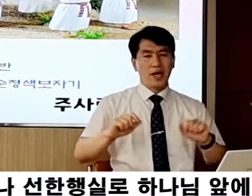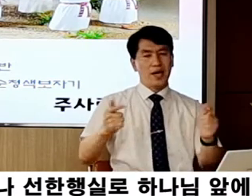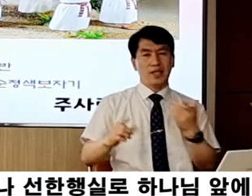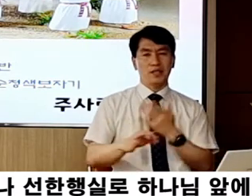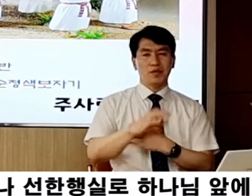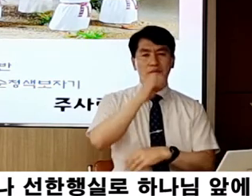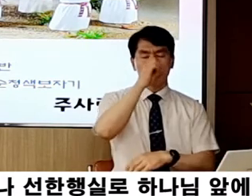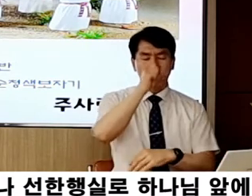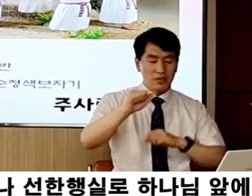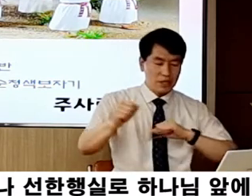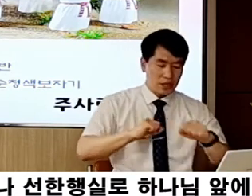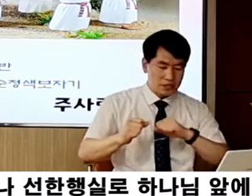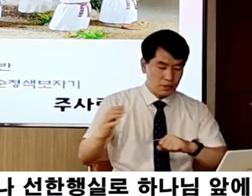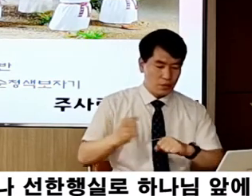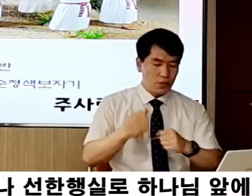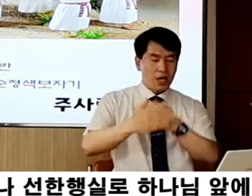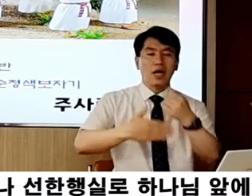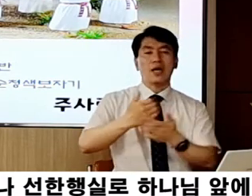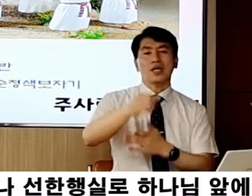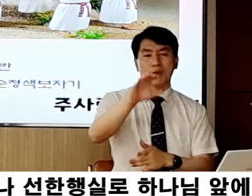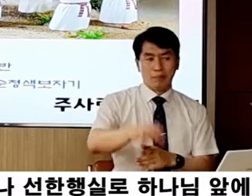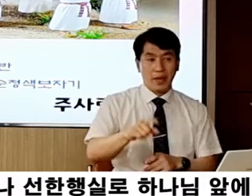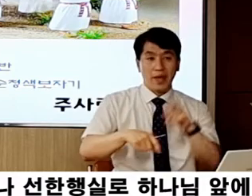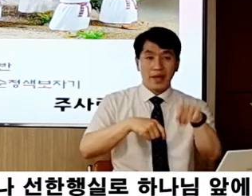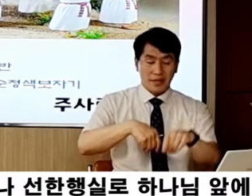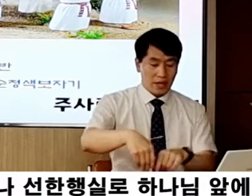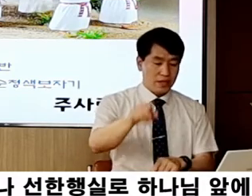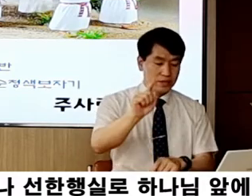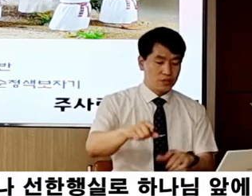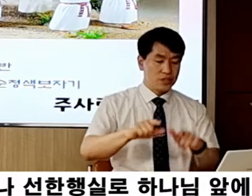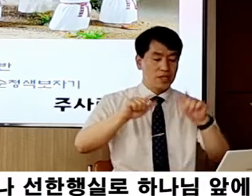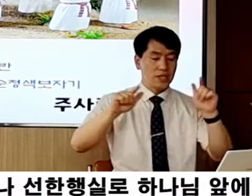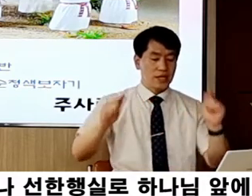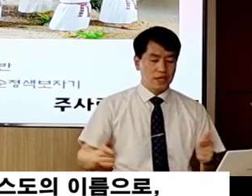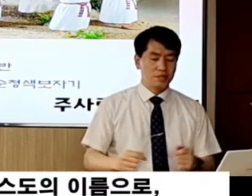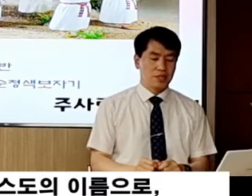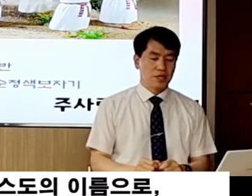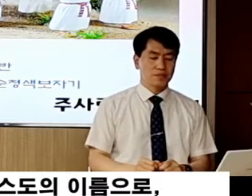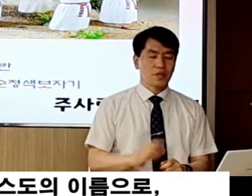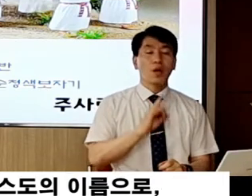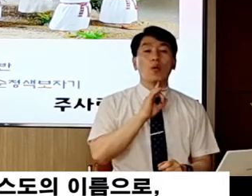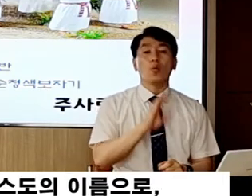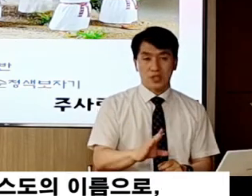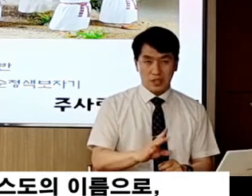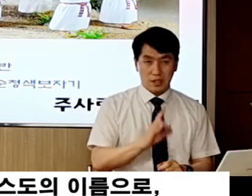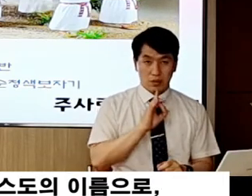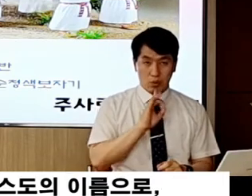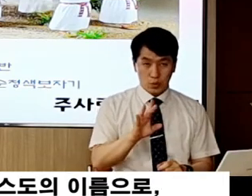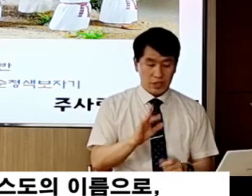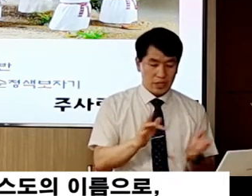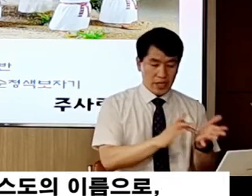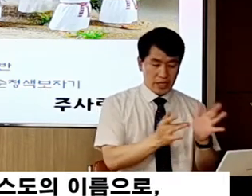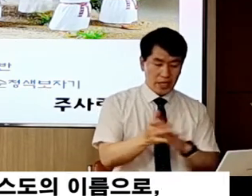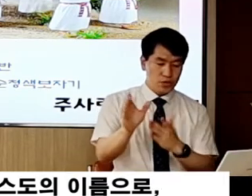고행이나 아니면 선한 행실로 하나님 앞에 나아가는 것이 아닙니다. 오직